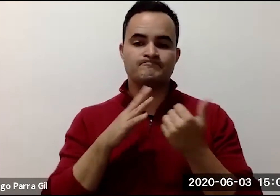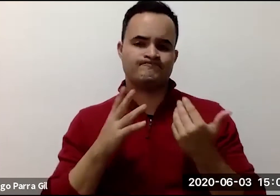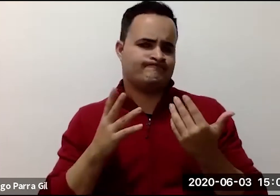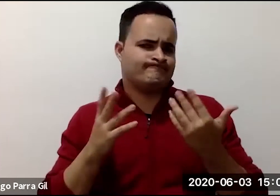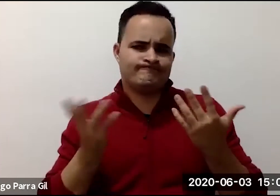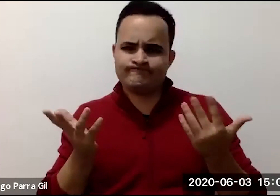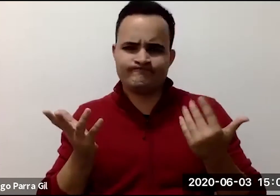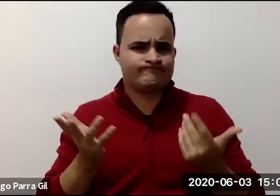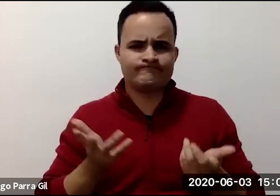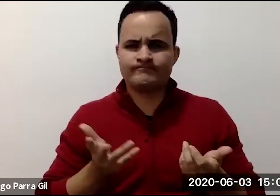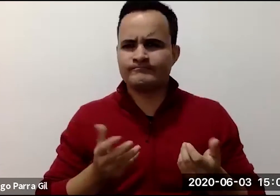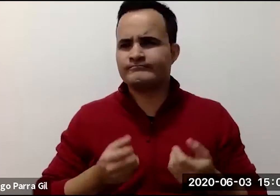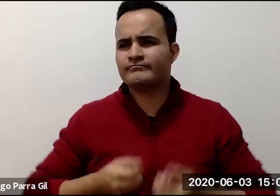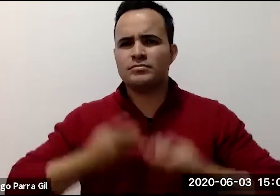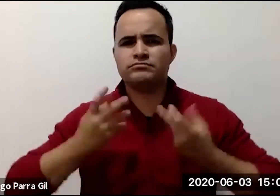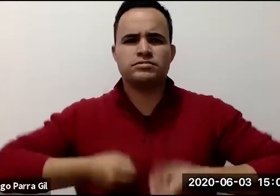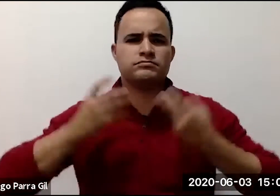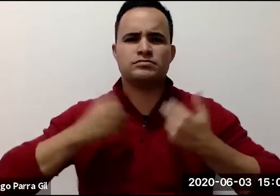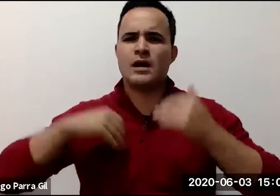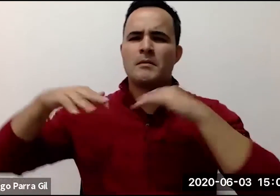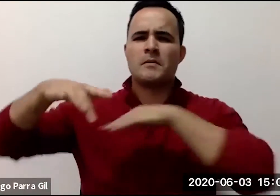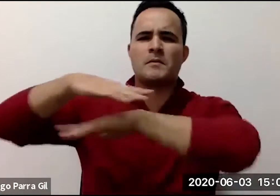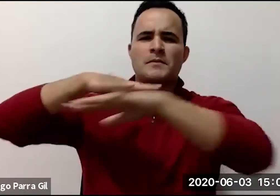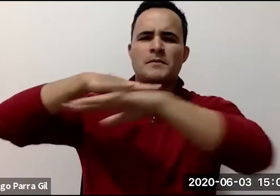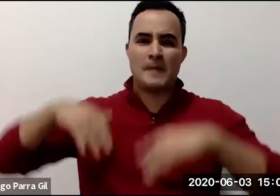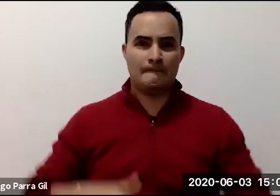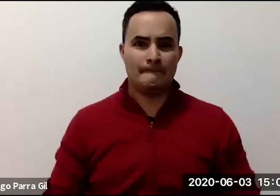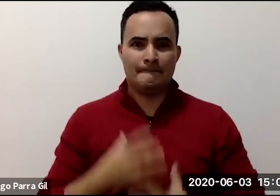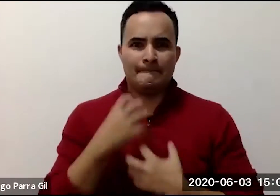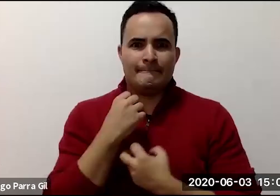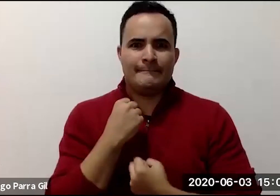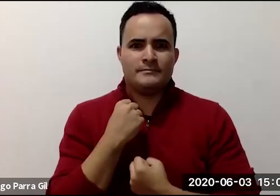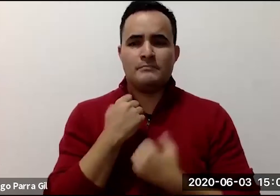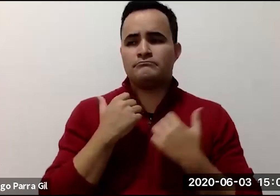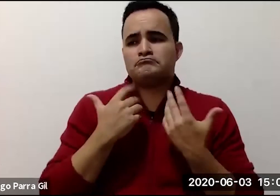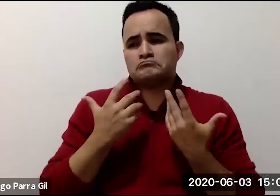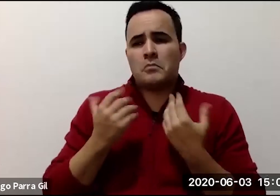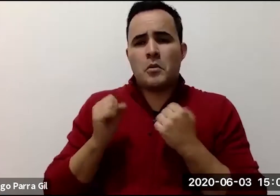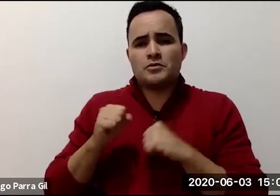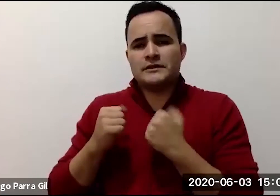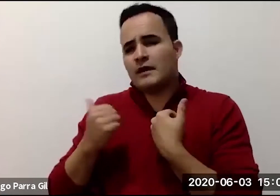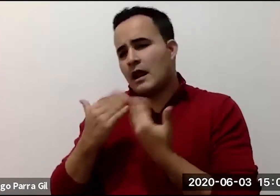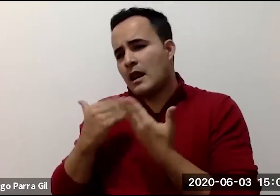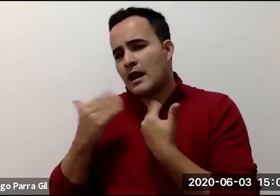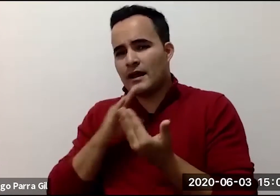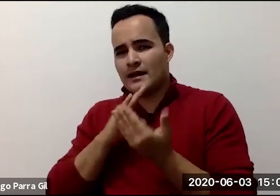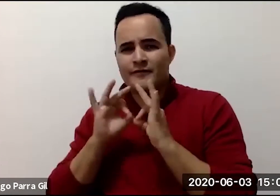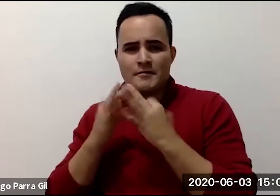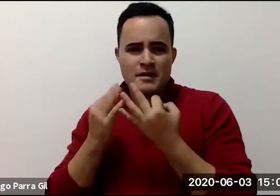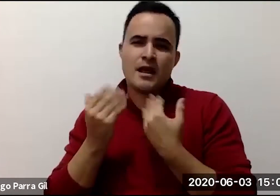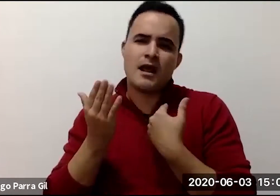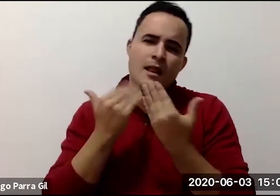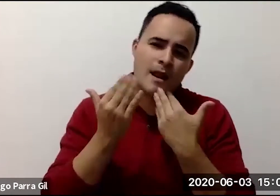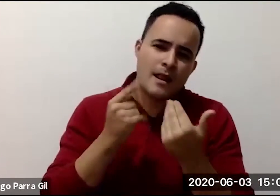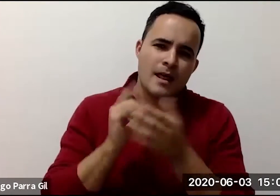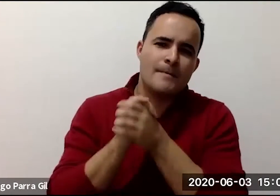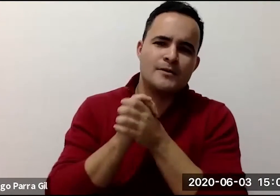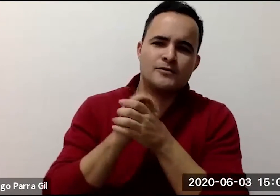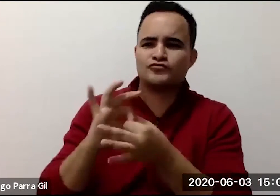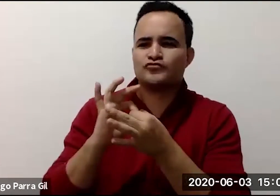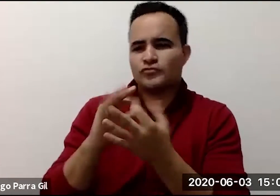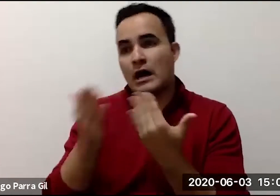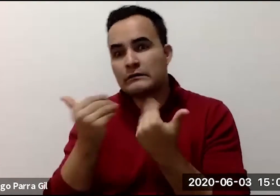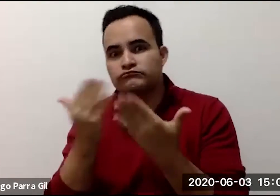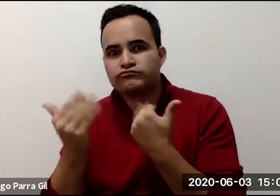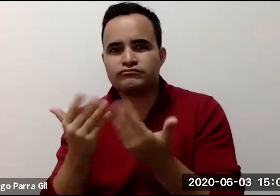difícilmente compartidas. A lo sumo, podemos conversarlas con las familias, con amigos o amigas muy cercanas. A lo